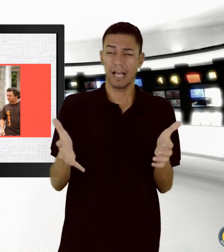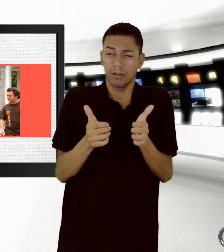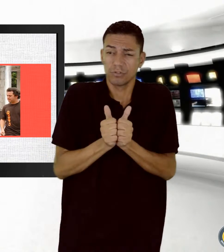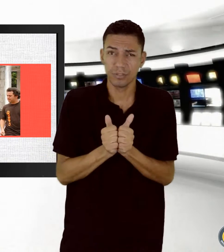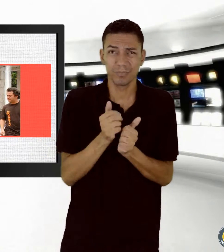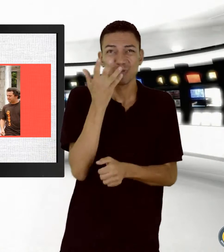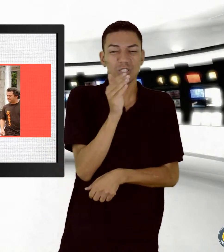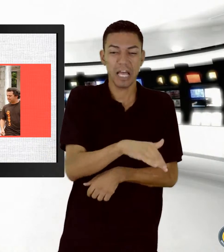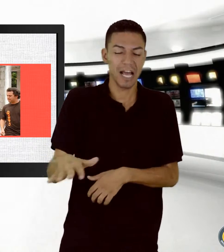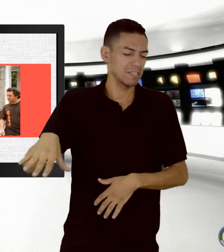de concentração, por exemplo.